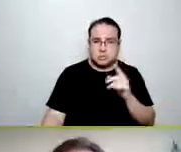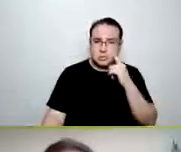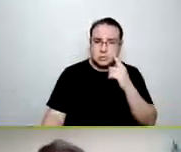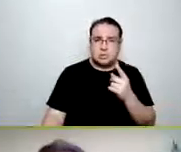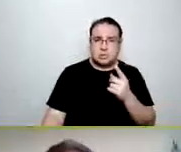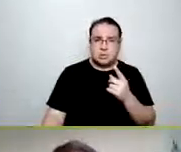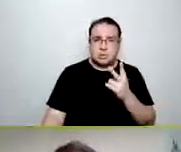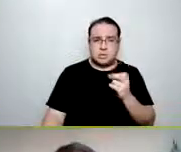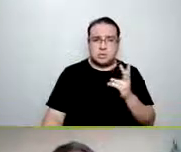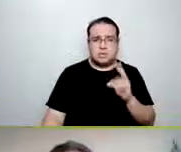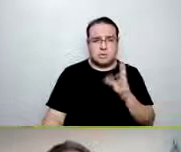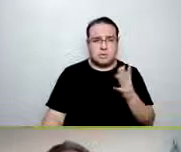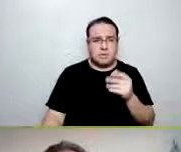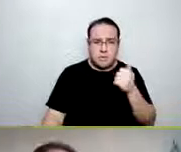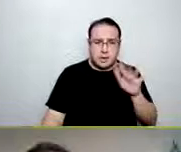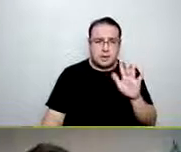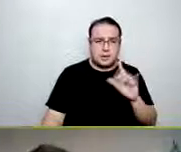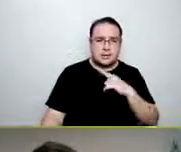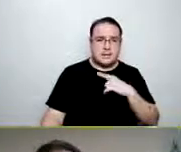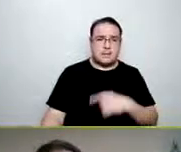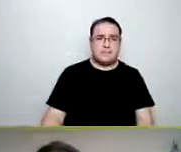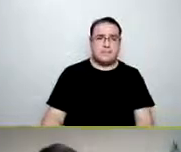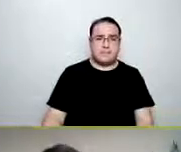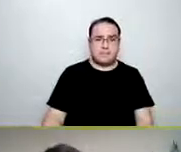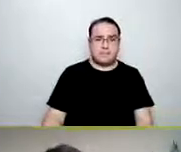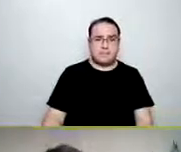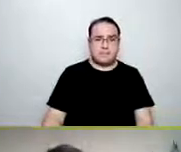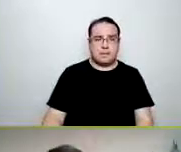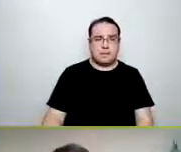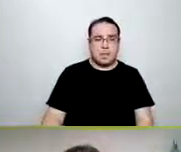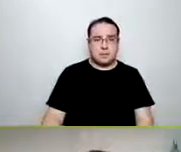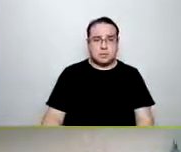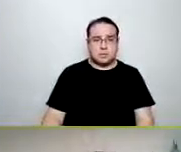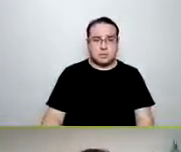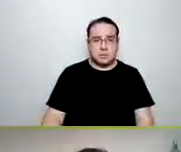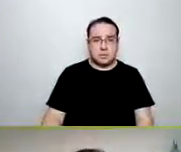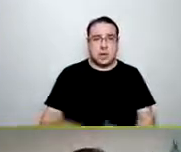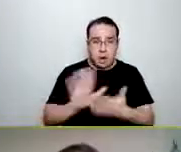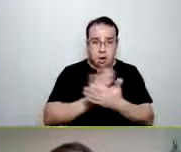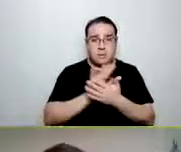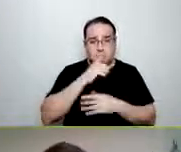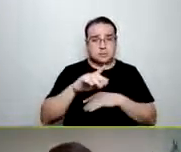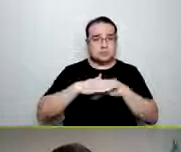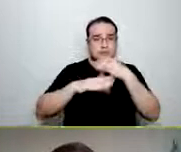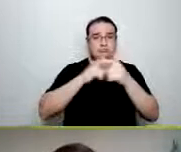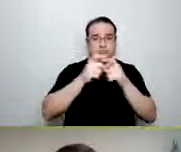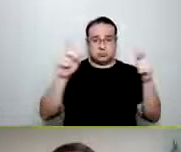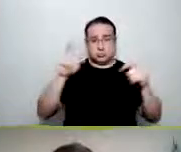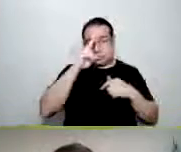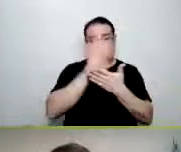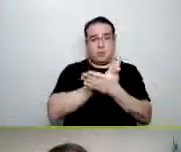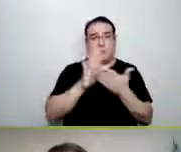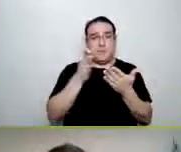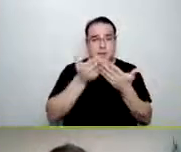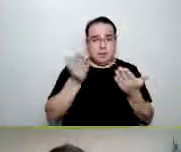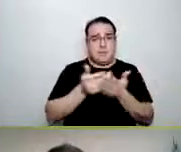220 falantes. Talvez hoje seja um pouquinho mais, porque algumas línguas cresceram bastante, mas também outras línguas se perderam. Então, mais ou menos